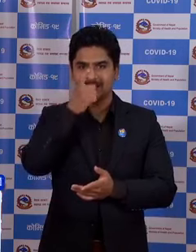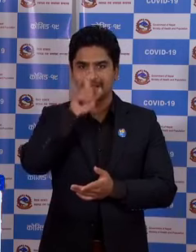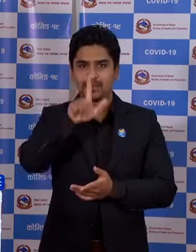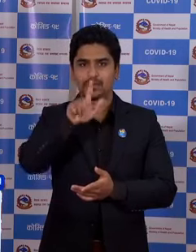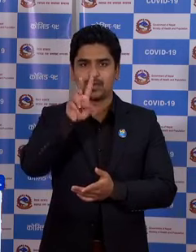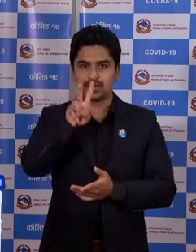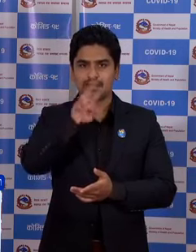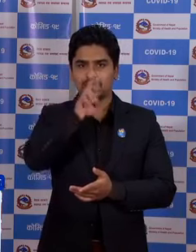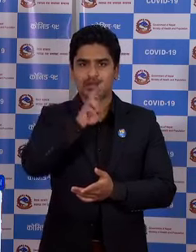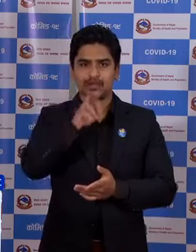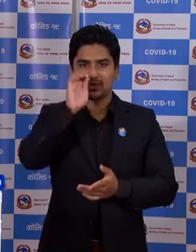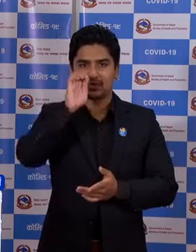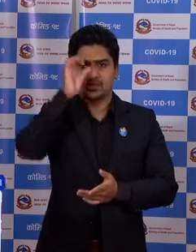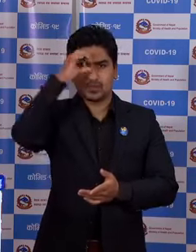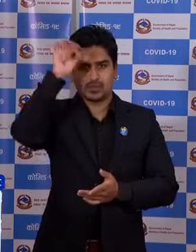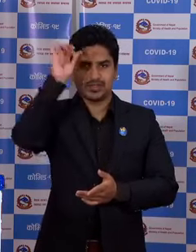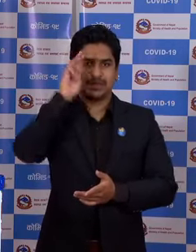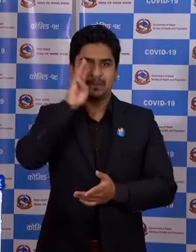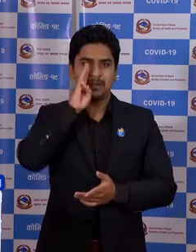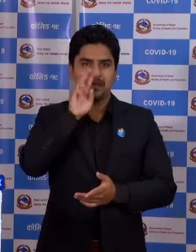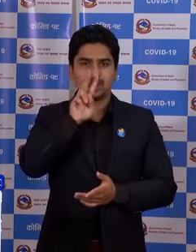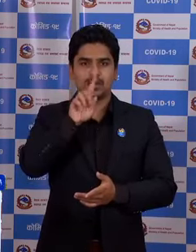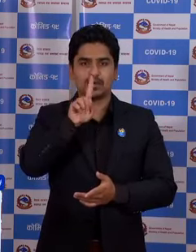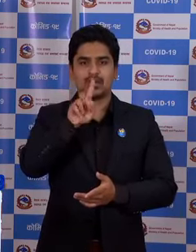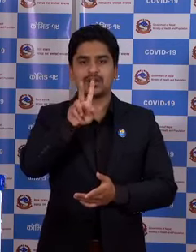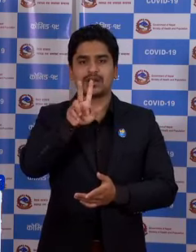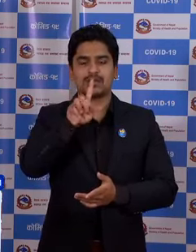7,372 र सुदूरपश्चिम प्रदेशमा